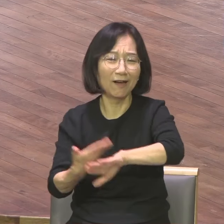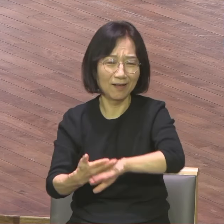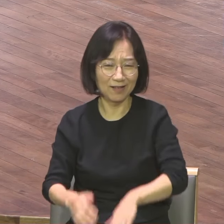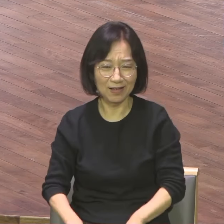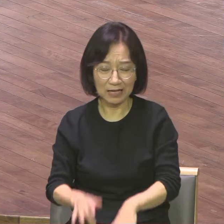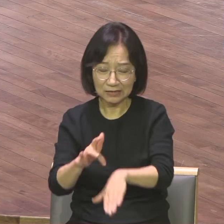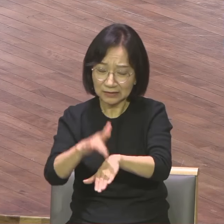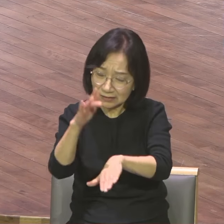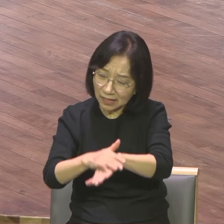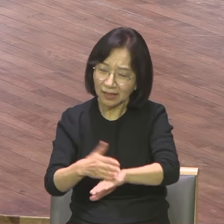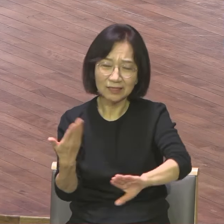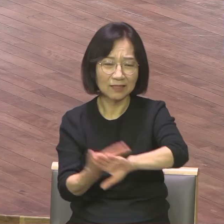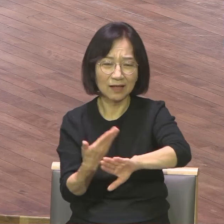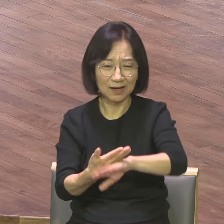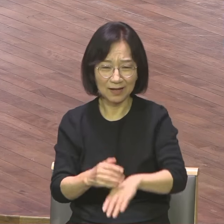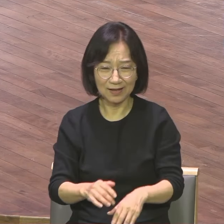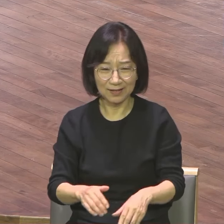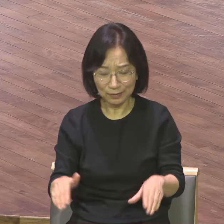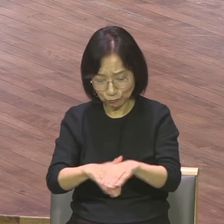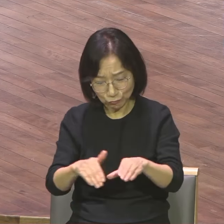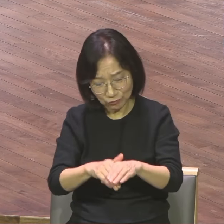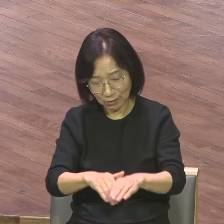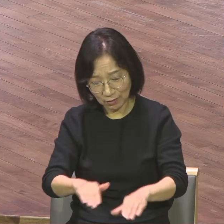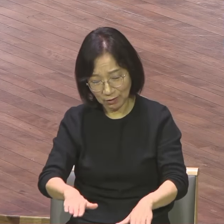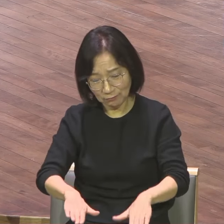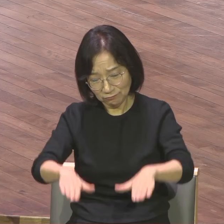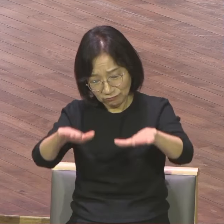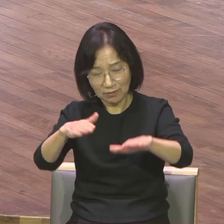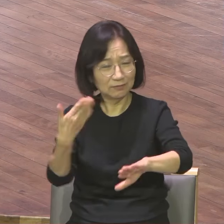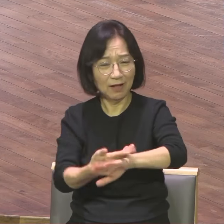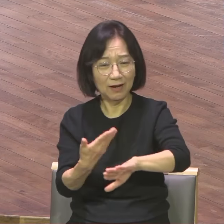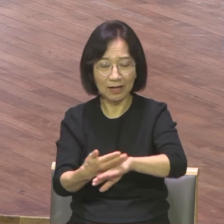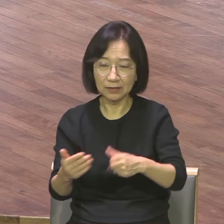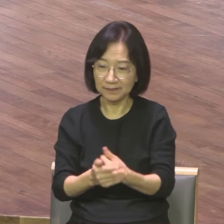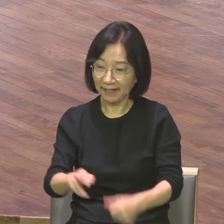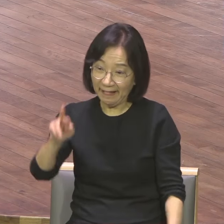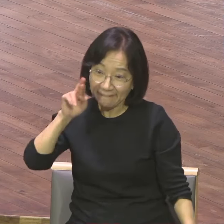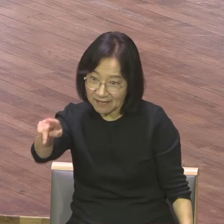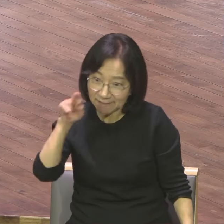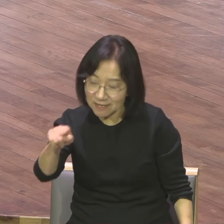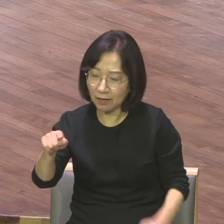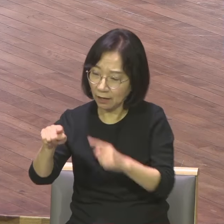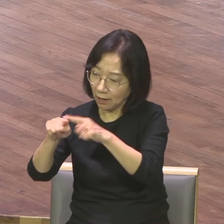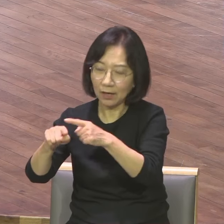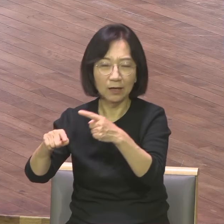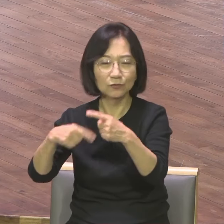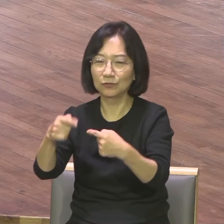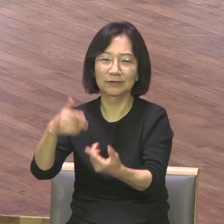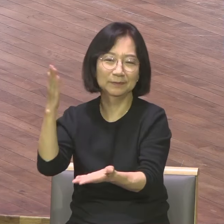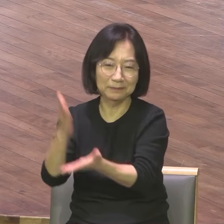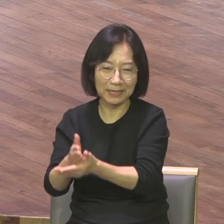다르고 습관이 다르고 풍습이 다르고 표현이 다를 뿐이다. 그걸 틀렸다 하지 마라. 틀렸다 하니까 싸움다.